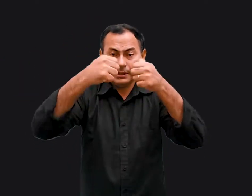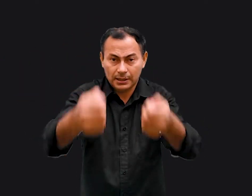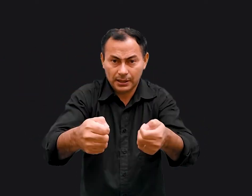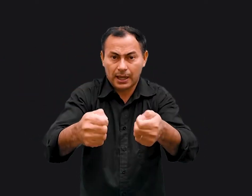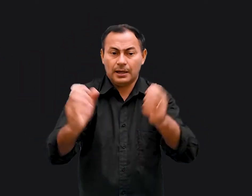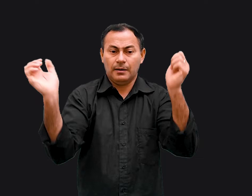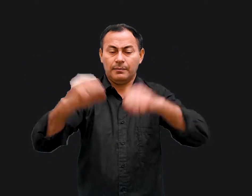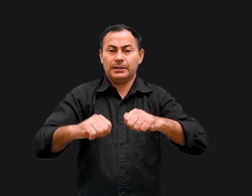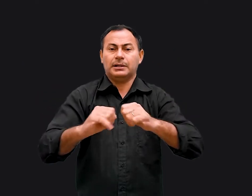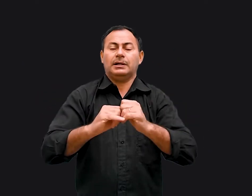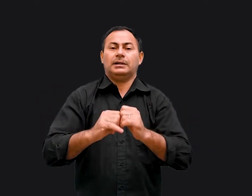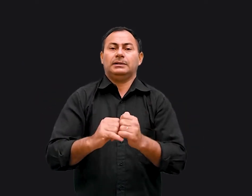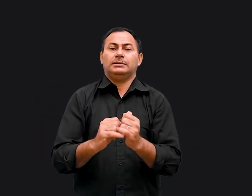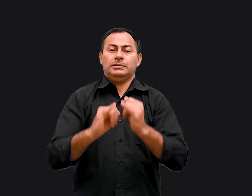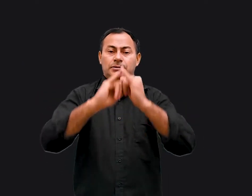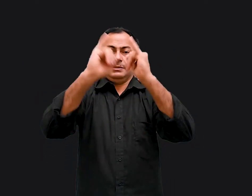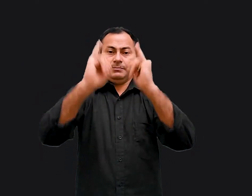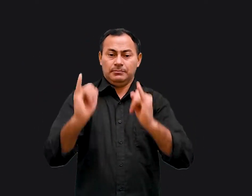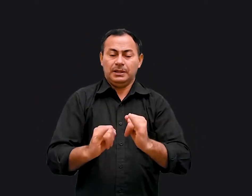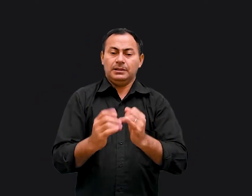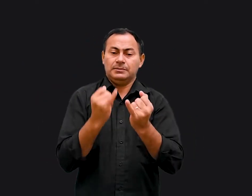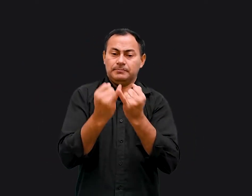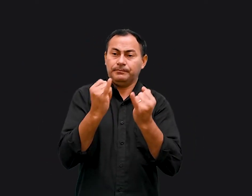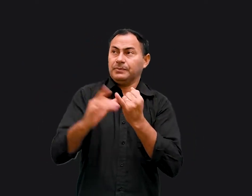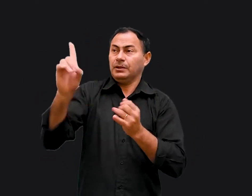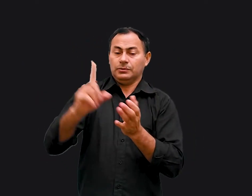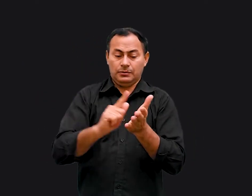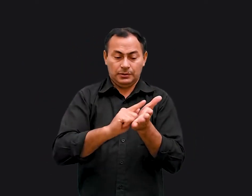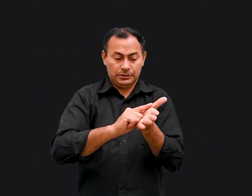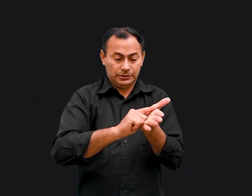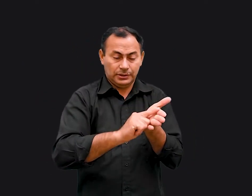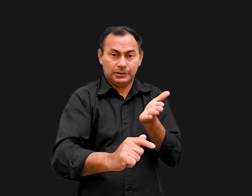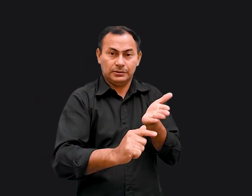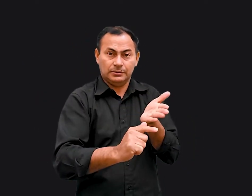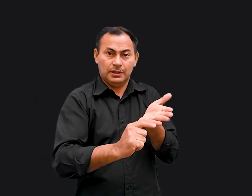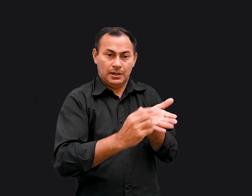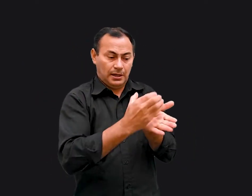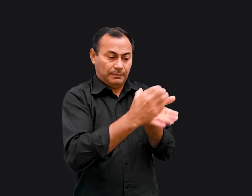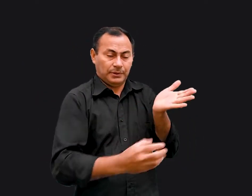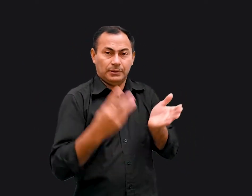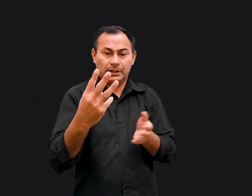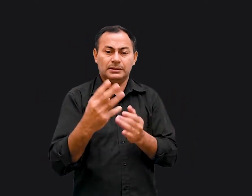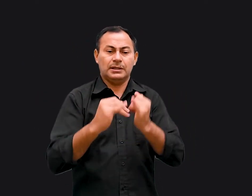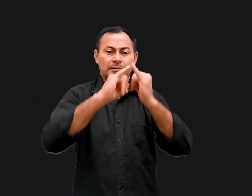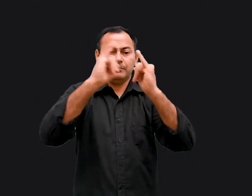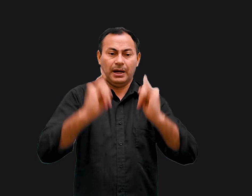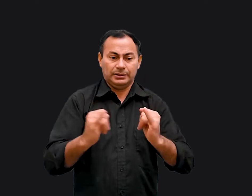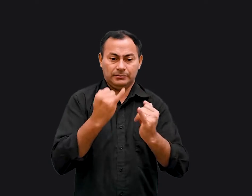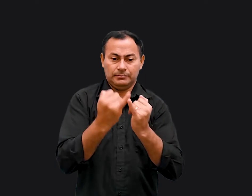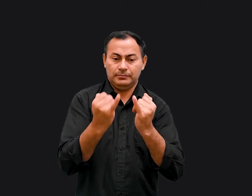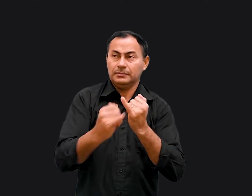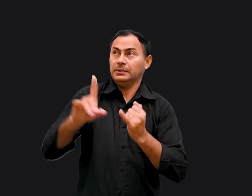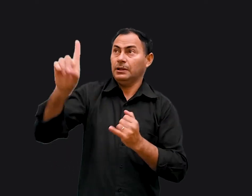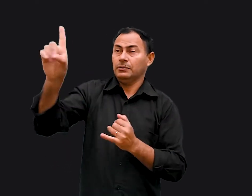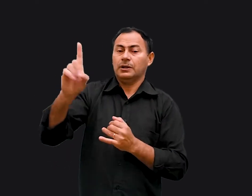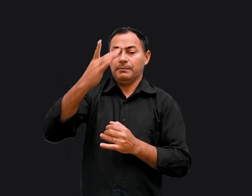imagem e semelhança de Deus. Como veremos em Gênesis capítulo 3, essa imagem e semelhança de Deus na qual o homem é criado